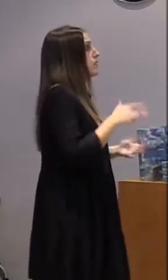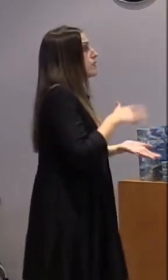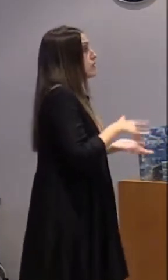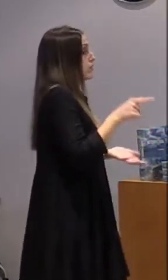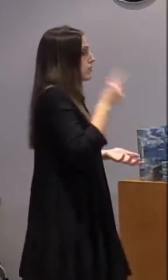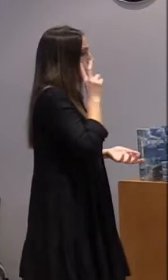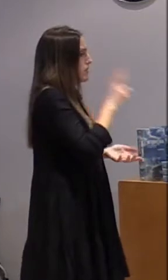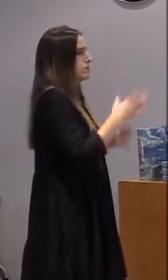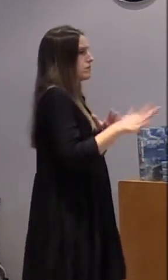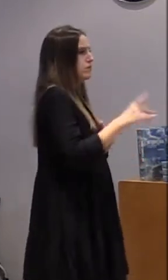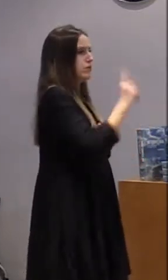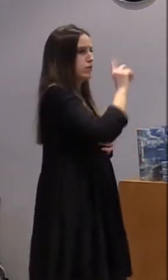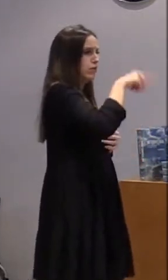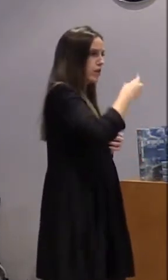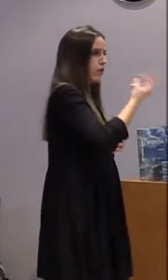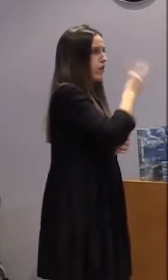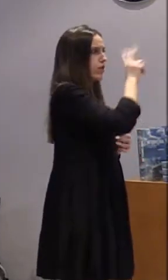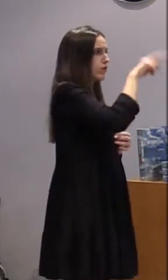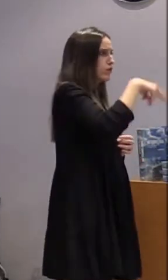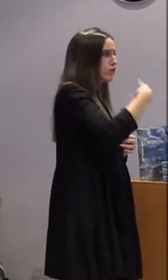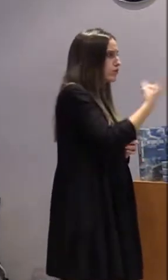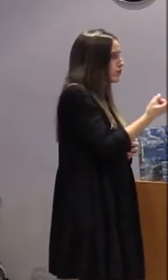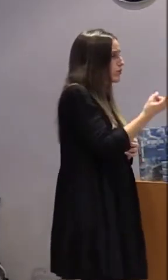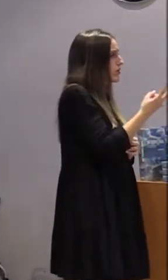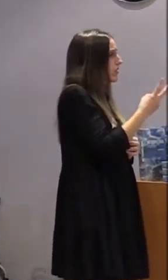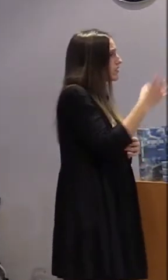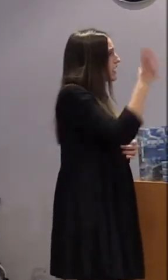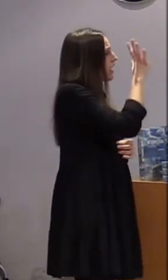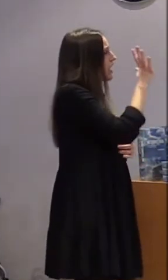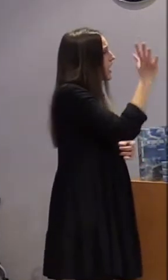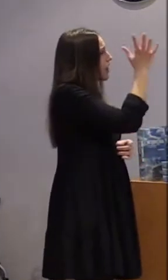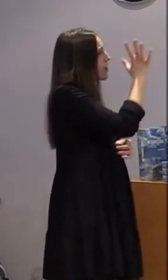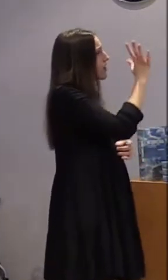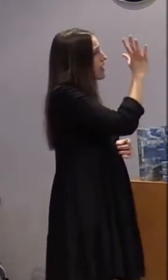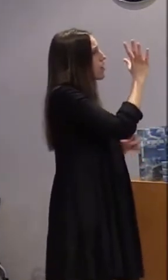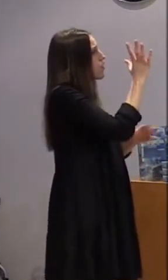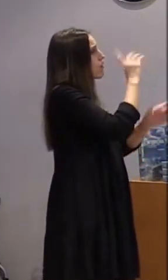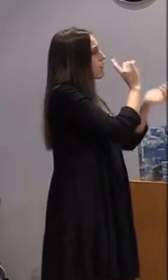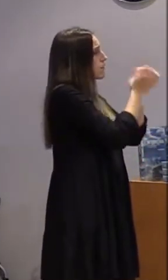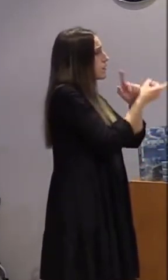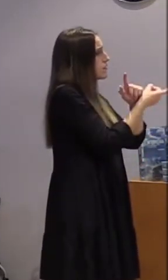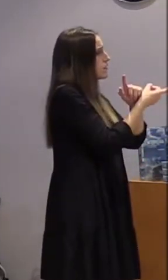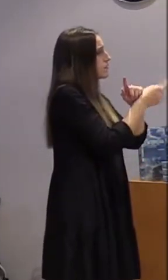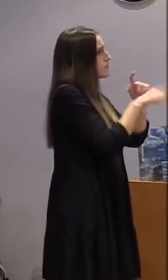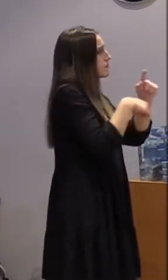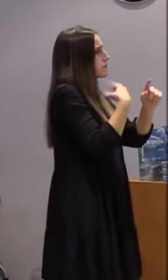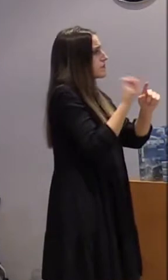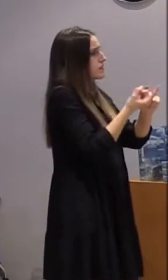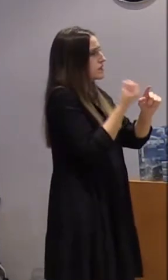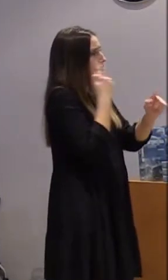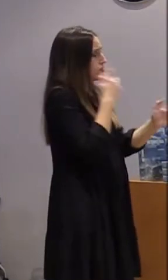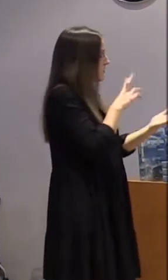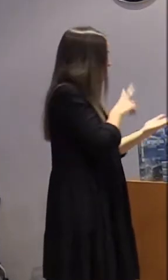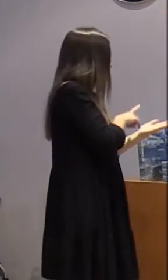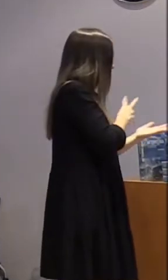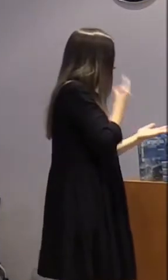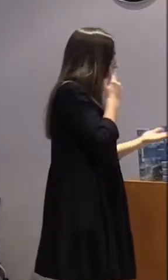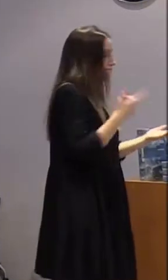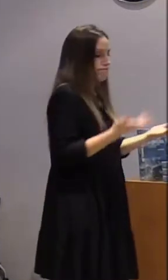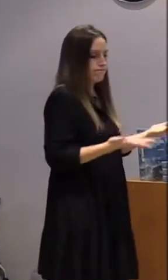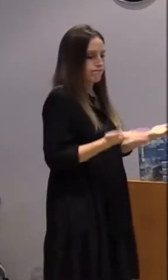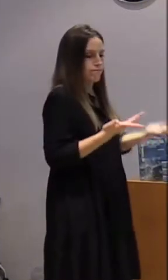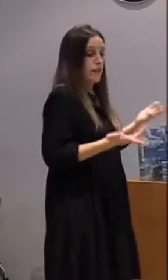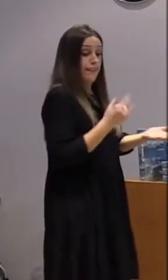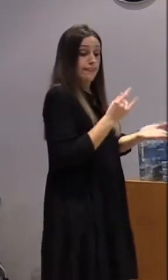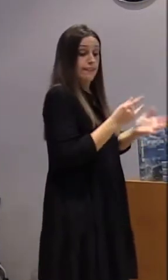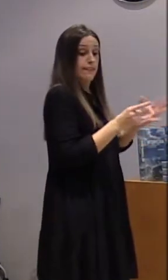durante 1 o 2 horas iba cambiando mucho el aspecto del cielo, él luego contrastaba esa información visual que él había visto con datos que